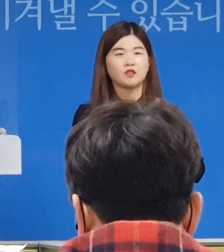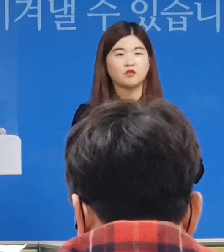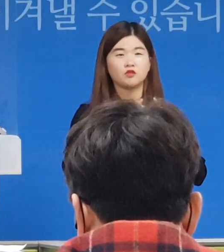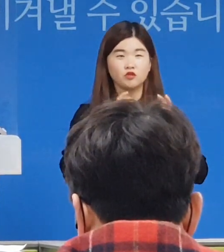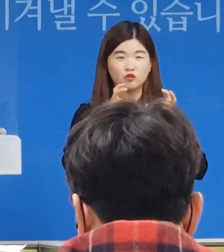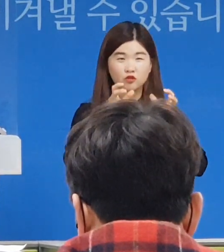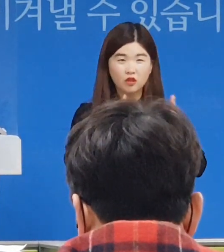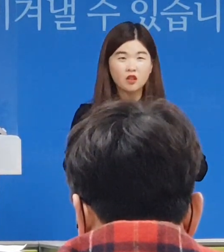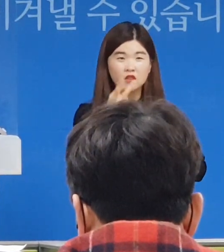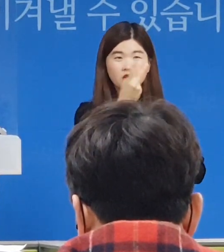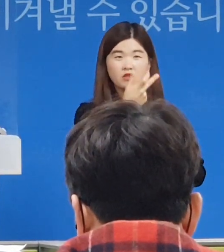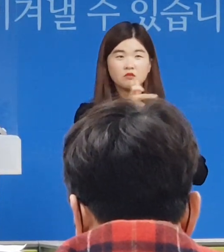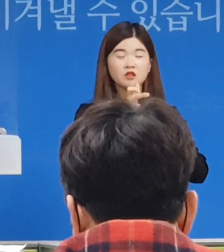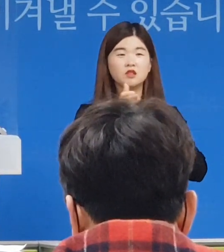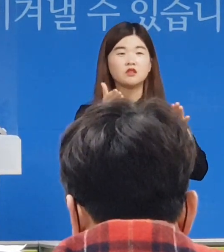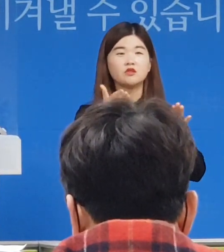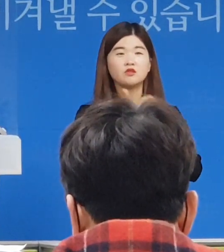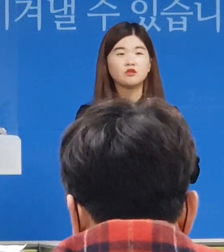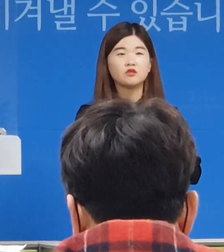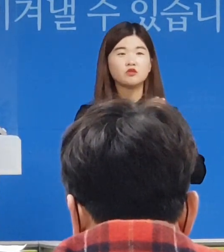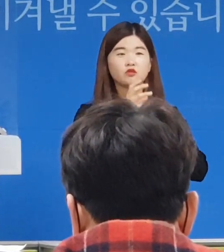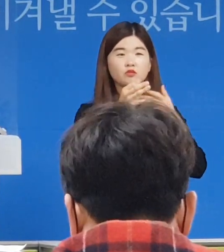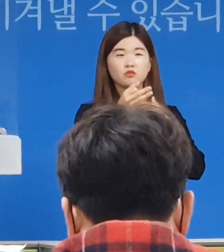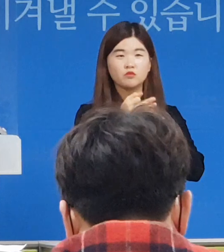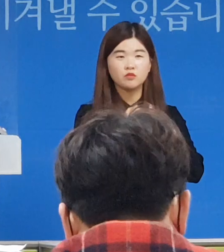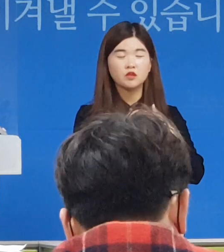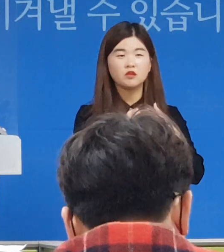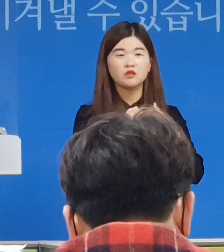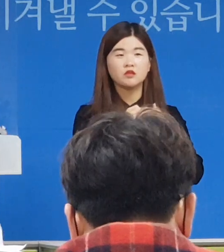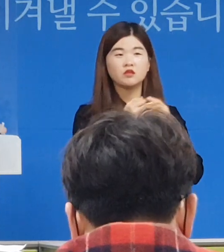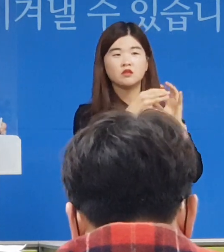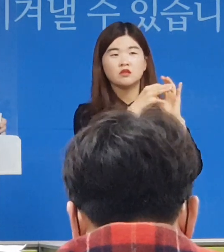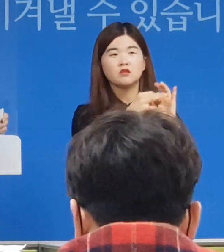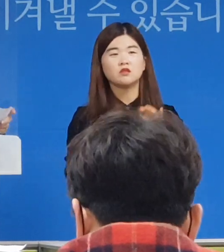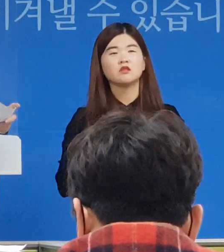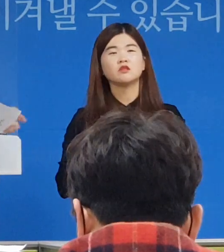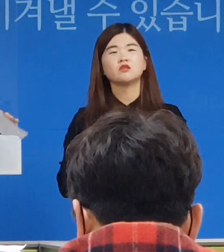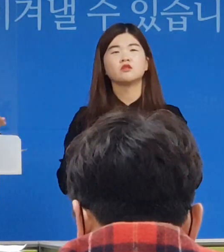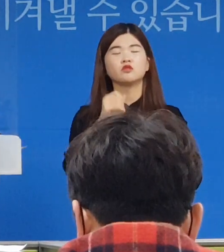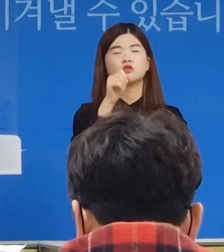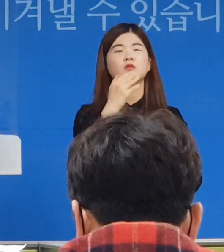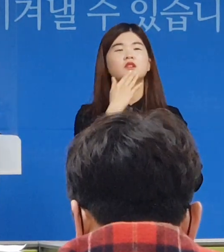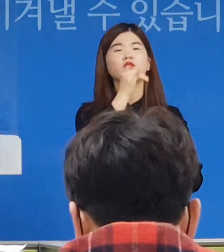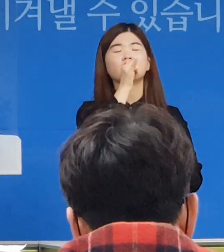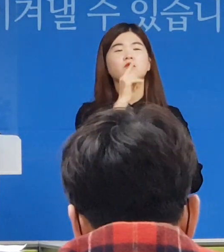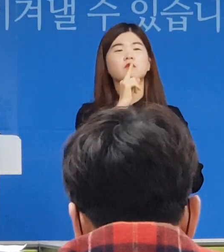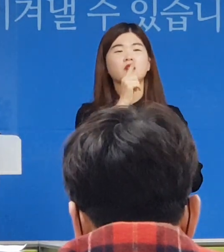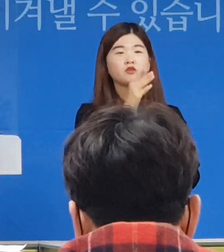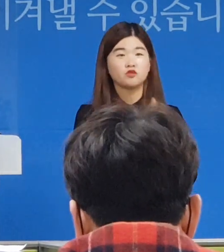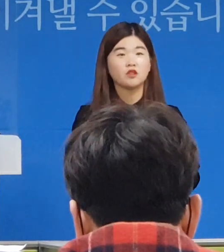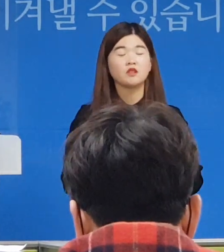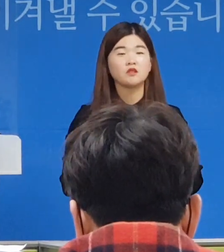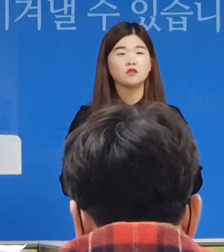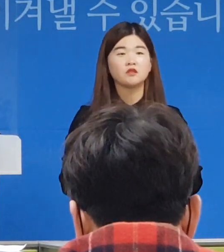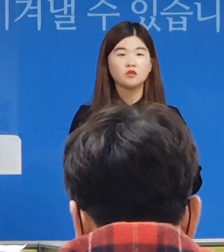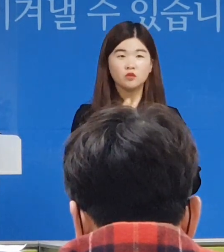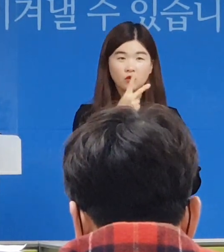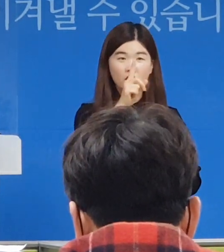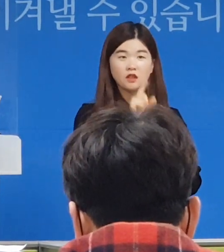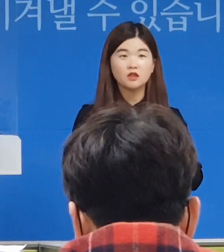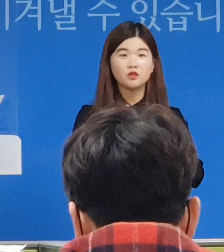실현되는 2020년 이후부터는 국비로 지속적인 무상교육을 추진할 수 있다고 이렇게 전망까지 내놓았습니다. 그리고 또 하나